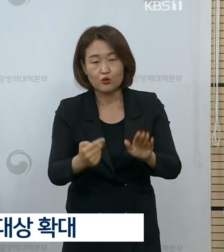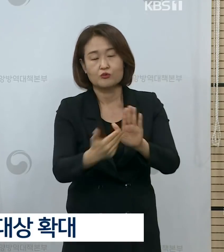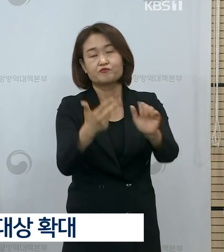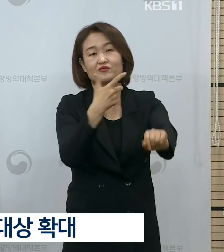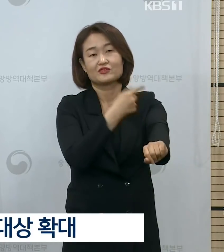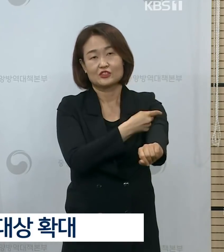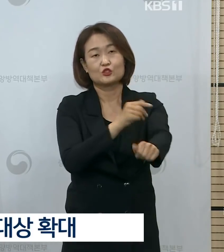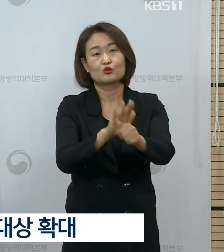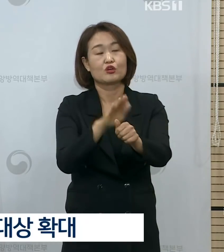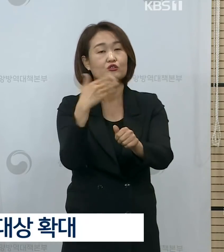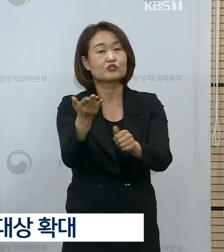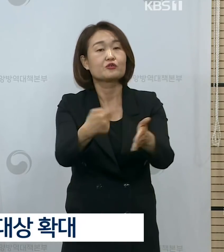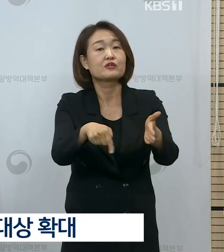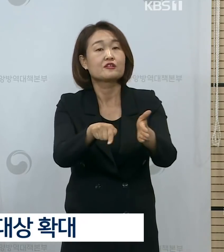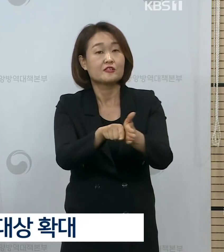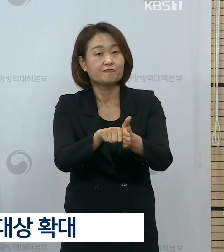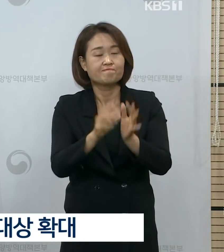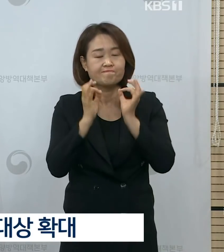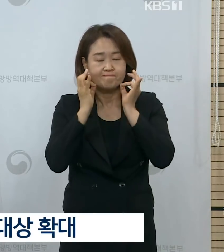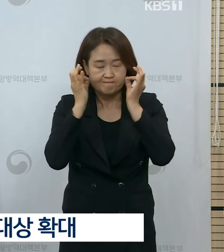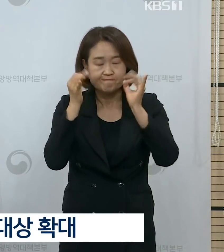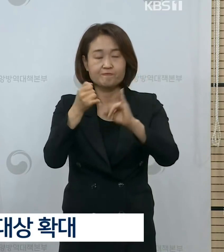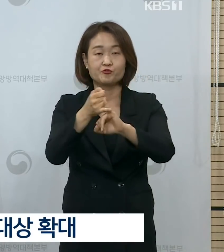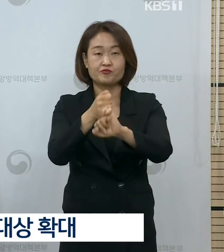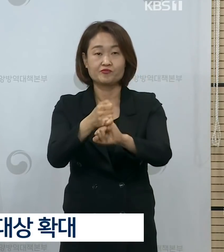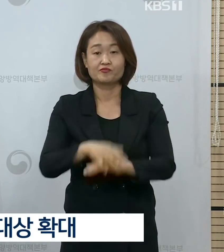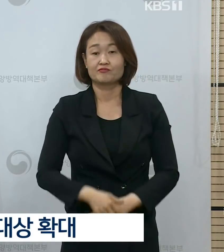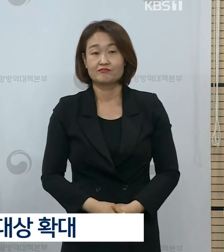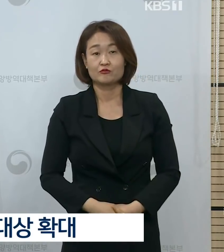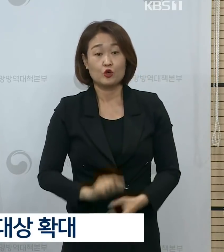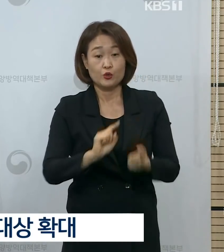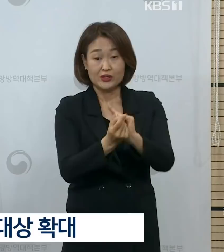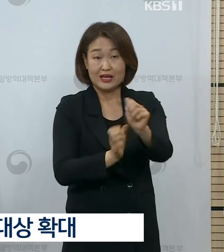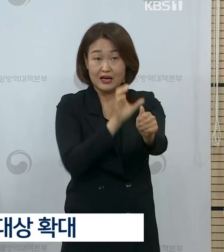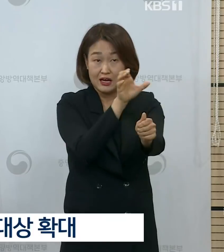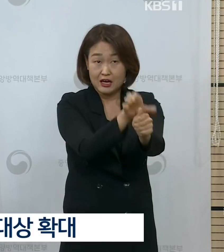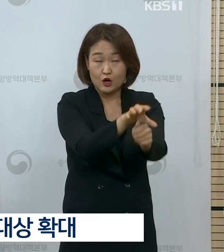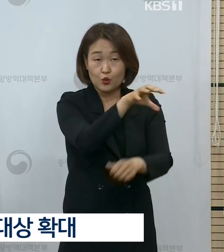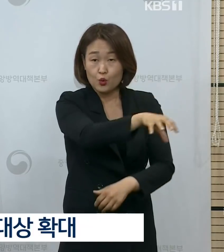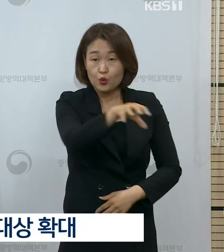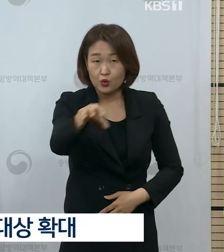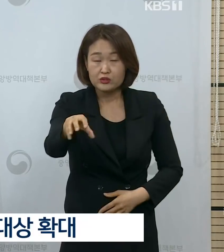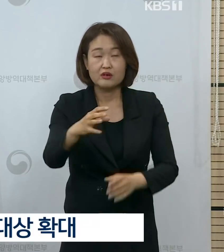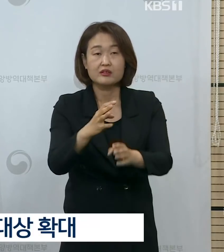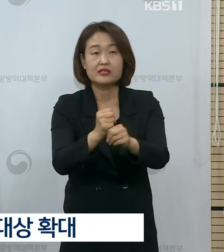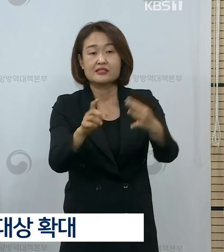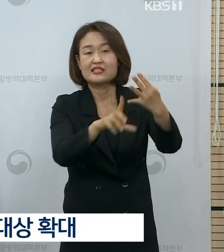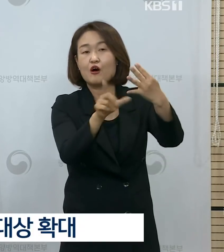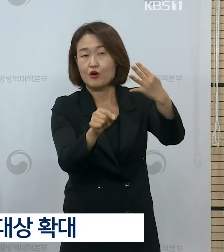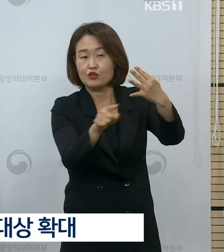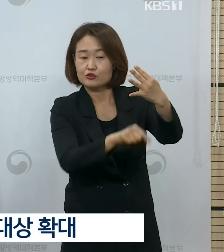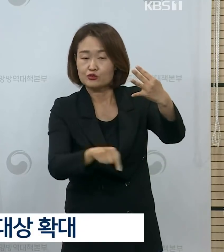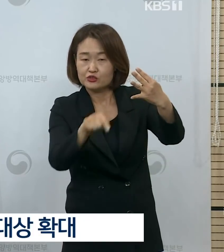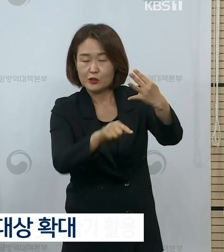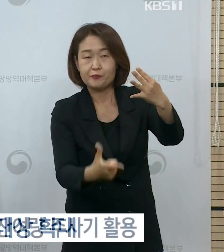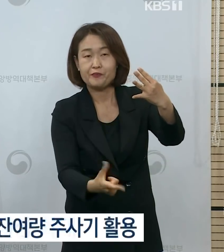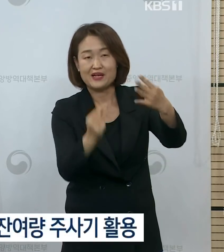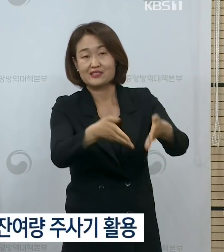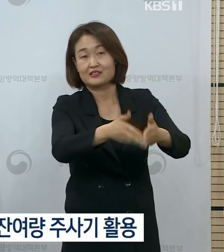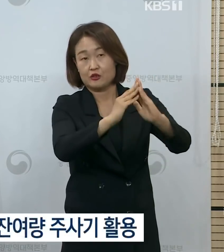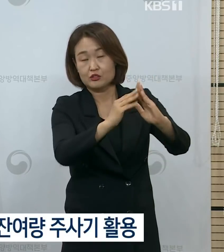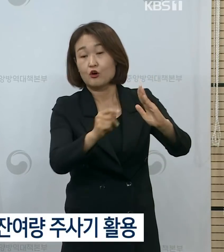운영이 가능하도록 하겠습니다. 또한 위탁 의료기관 중 일부를 4월 중에 조기 운영하여